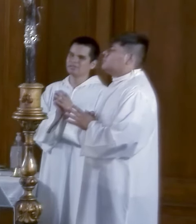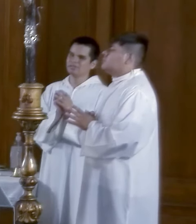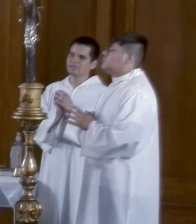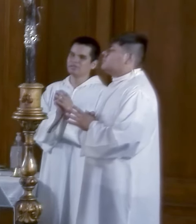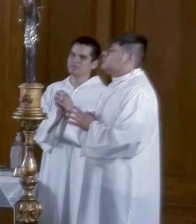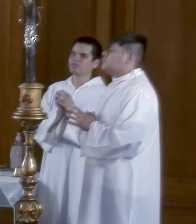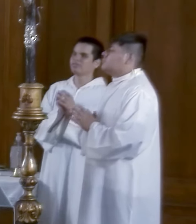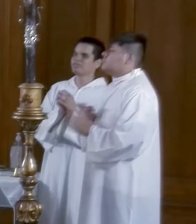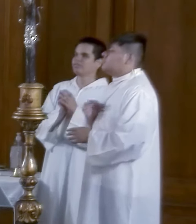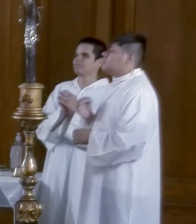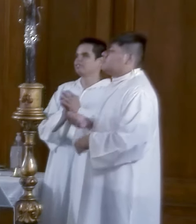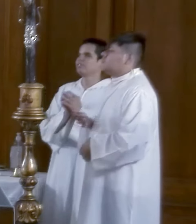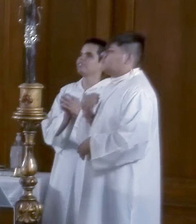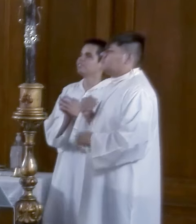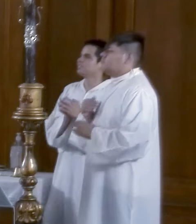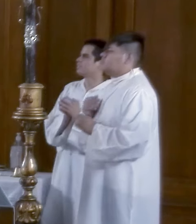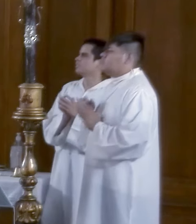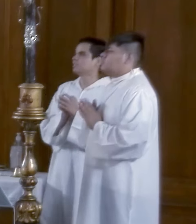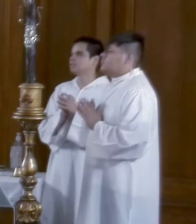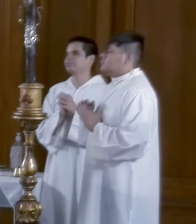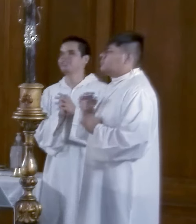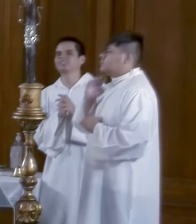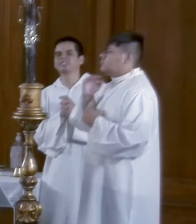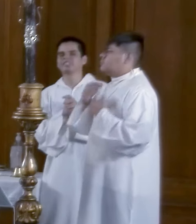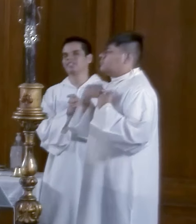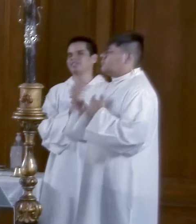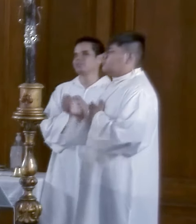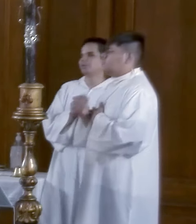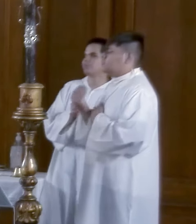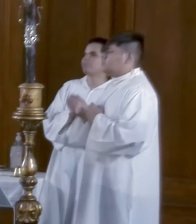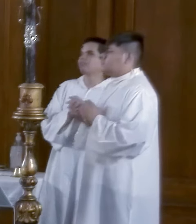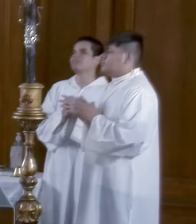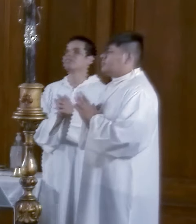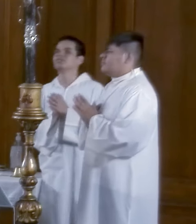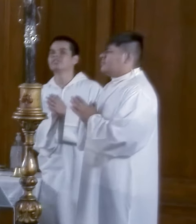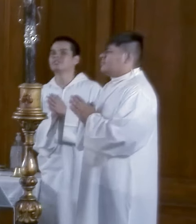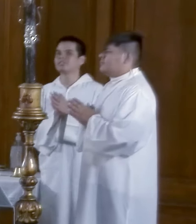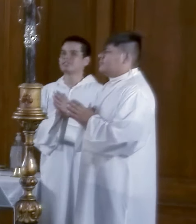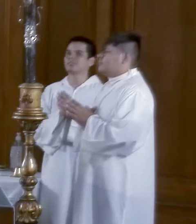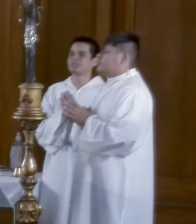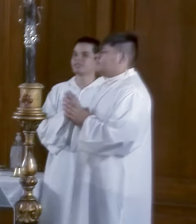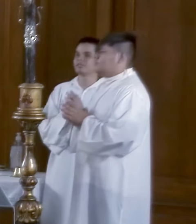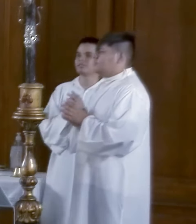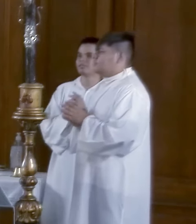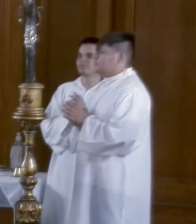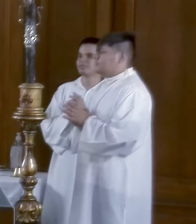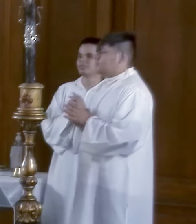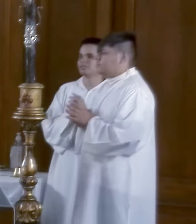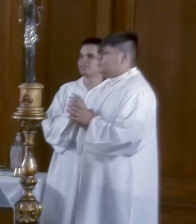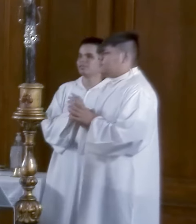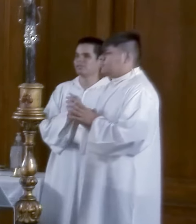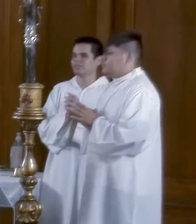Señor. Señor, no soy digno de que entres en mi casa, pero una palabra tuya basta.